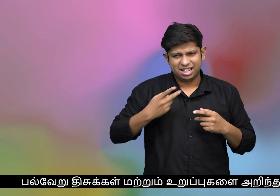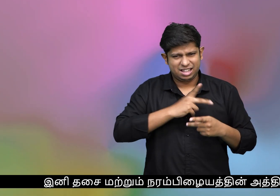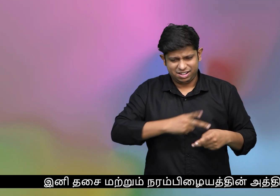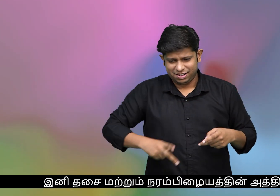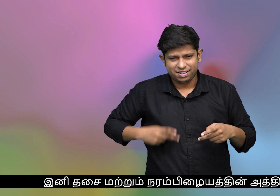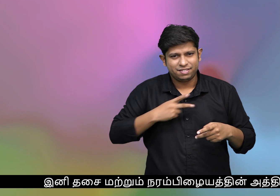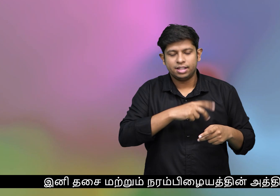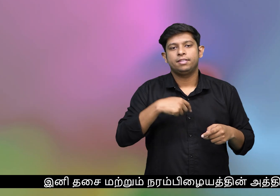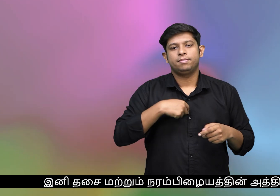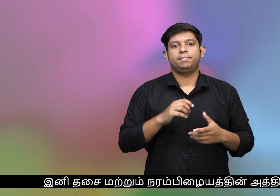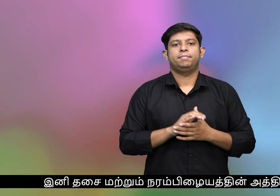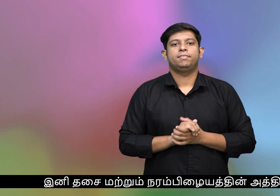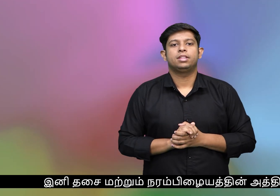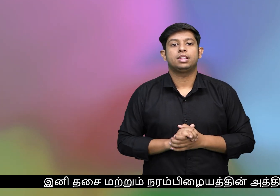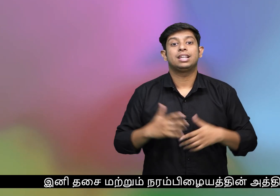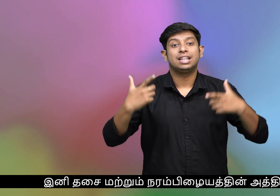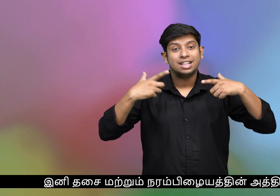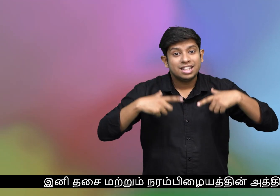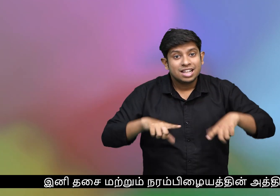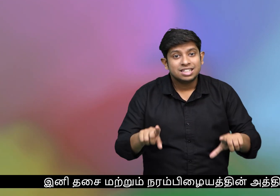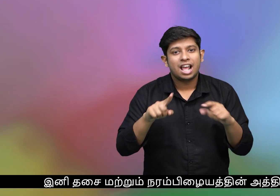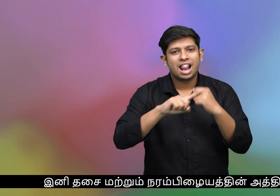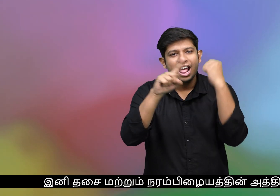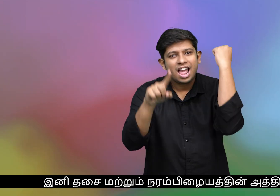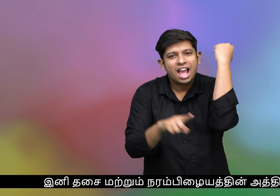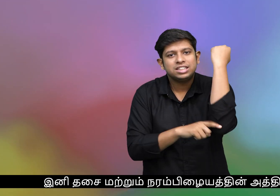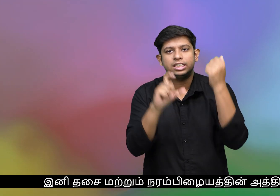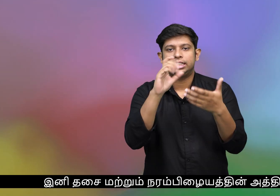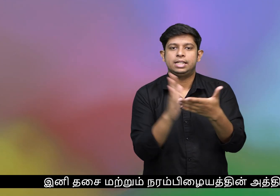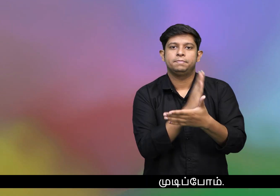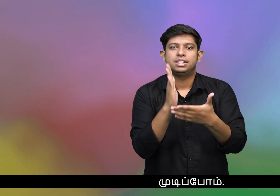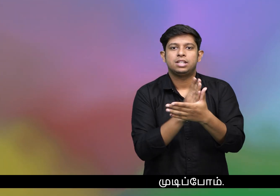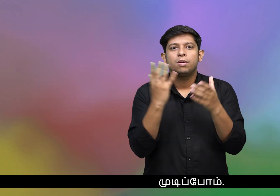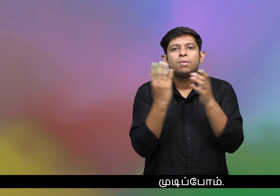இனி தசை மற்றும் நரம்பிழையத்தின் அத்தியாயத்தை முடிப்போம்.